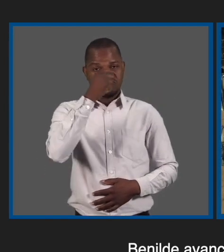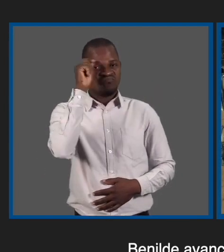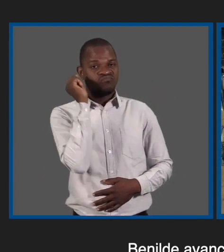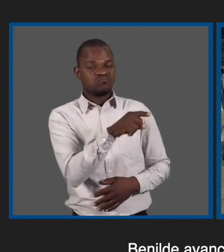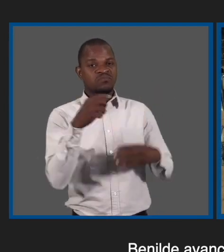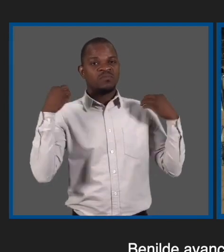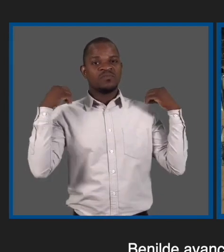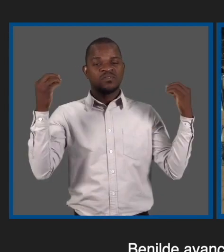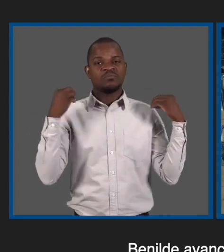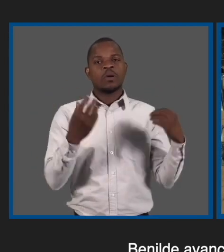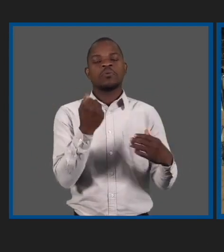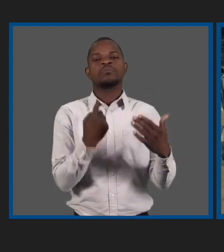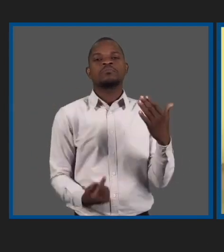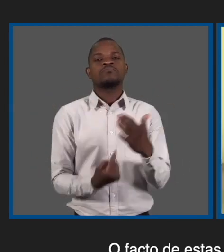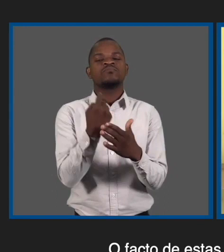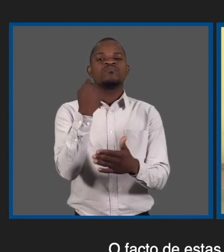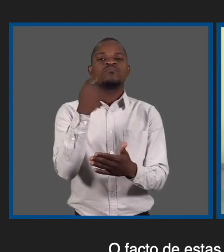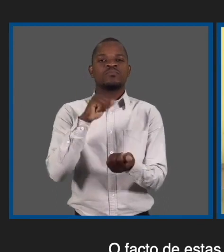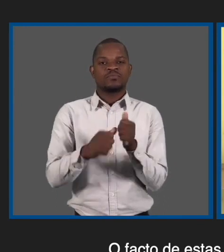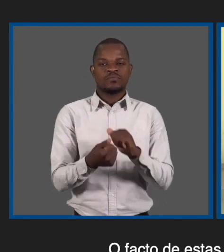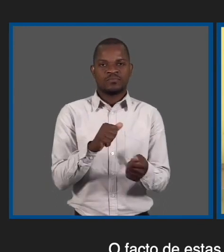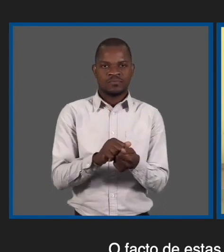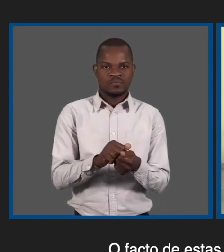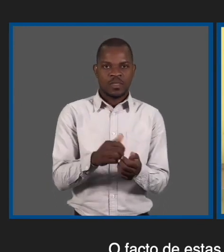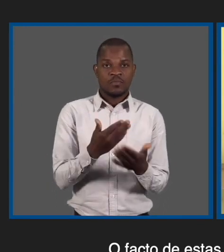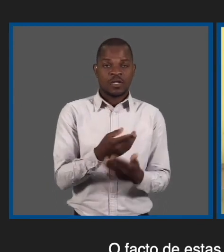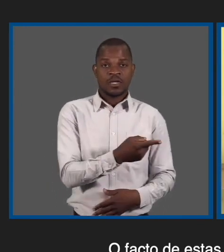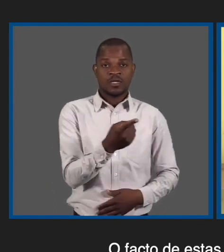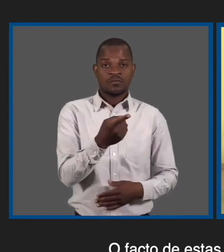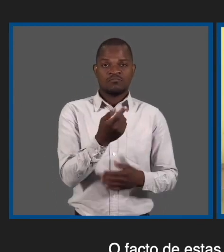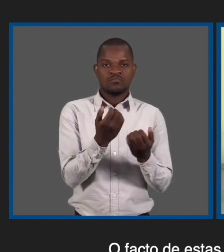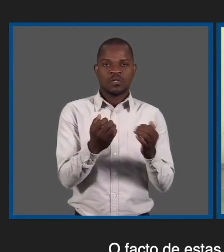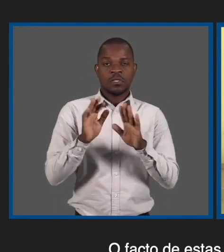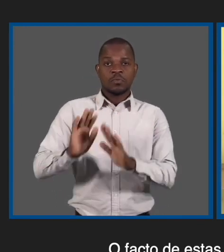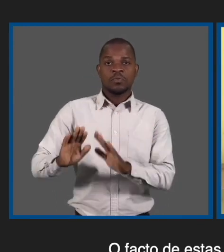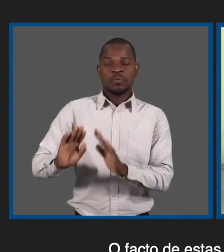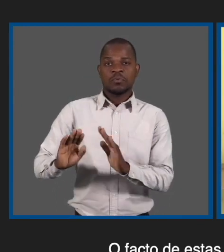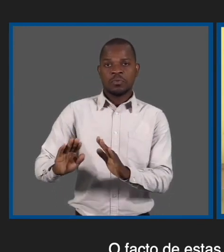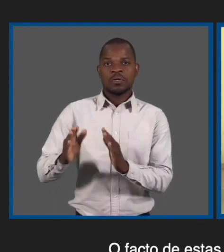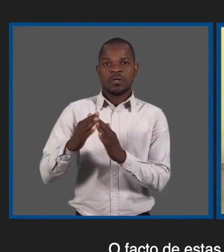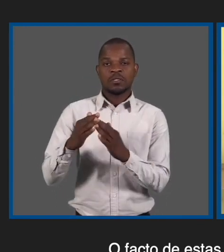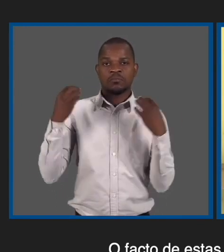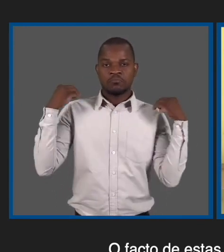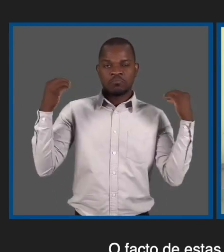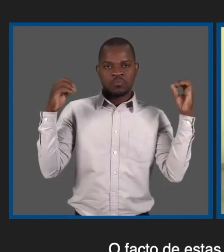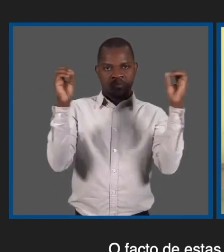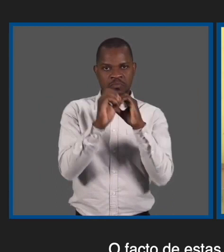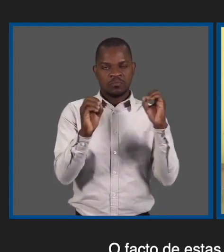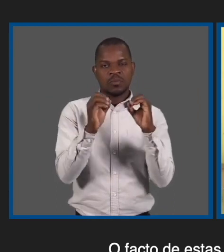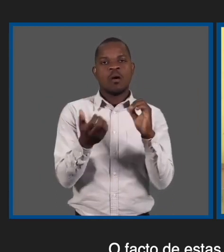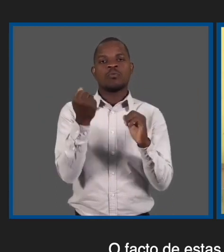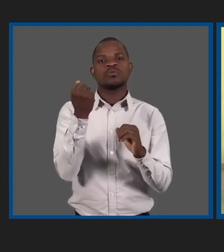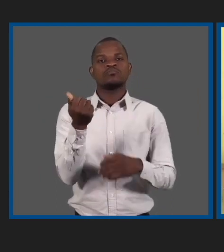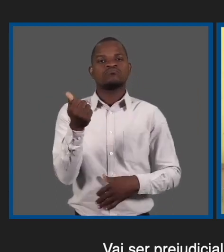fisioterapia para as crianças. O facto de estas crianças ficarem durante muito tempo sem fisioterapia vai ser